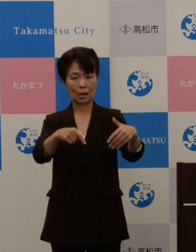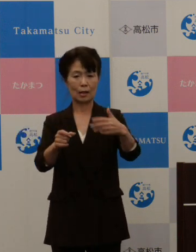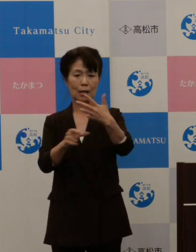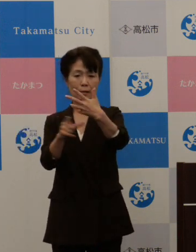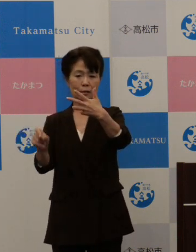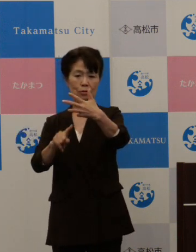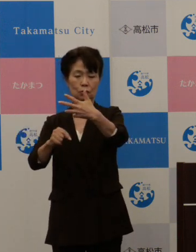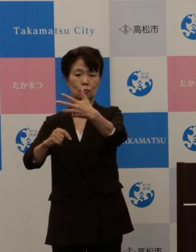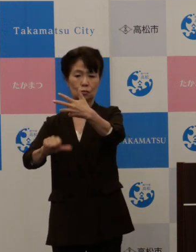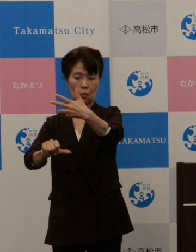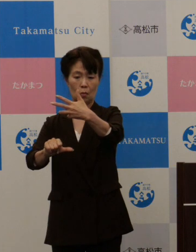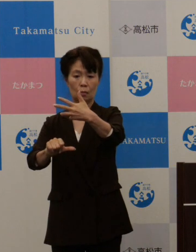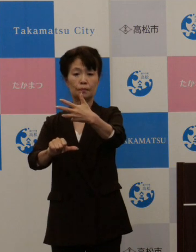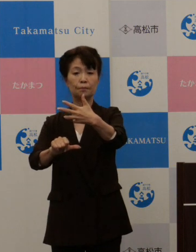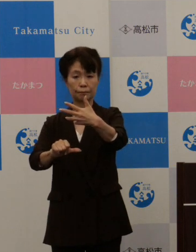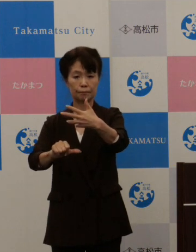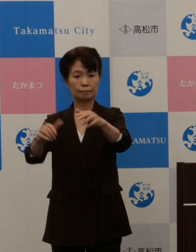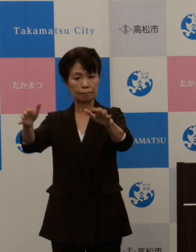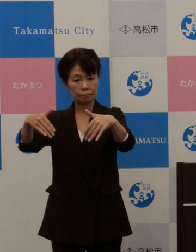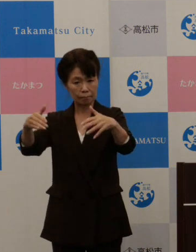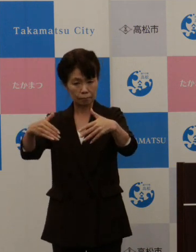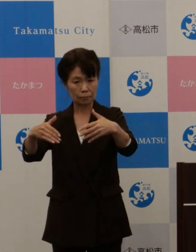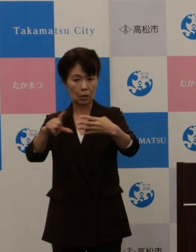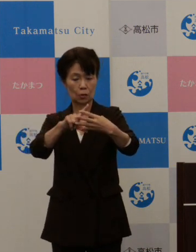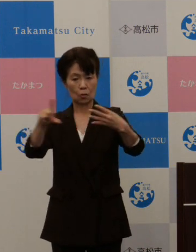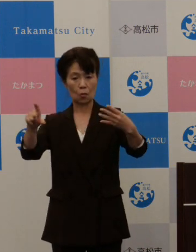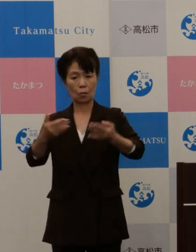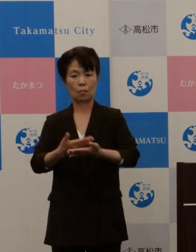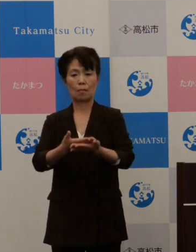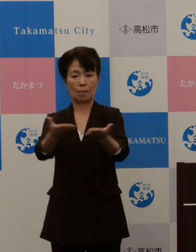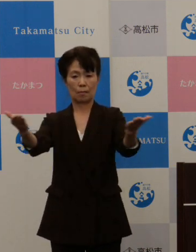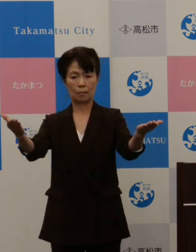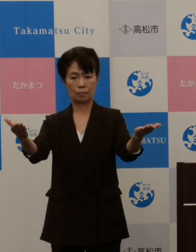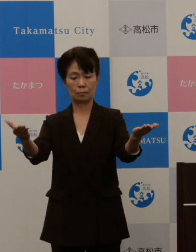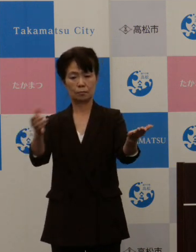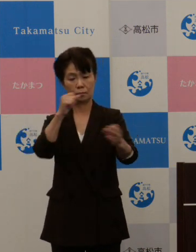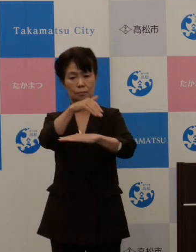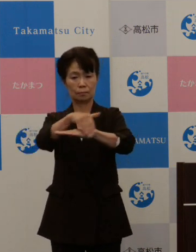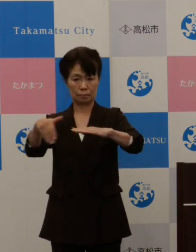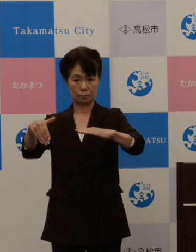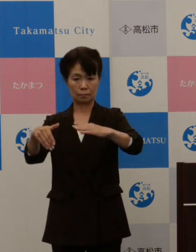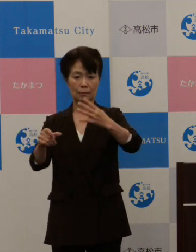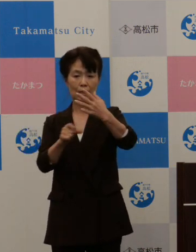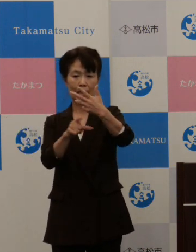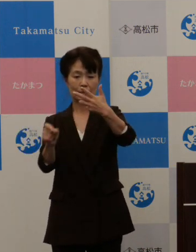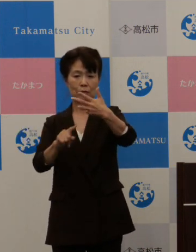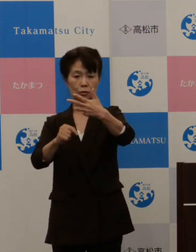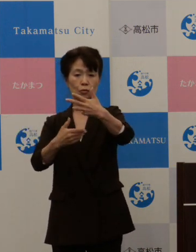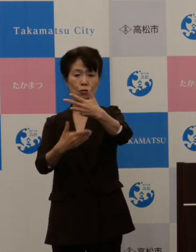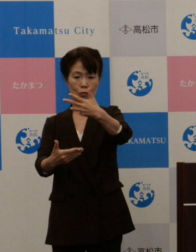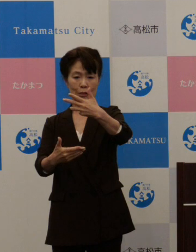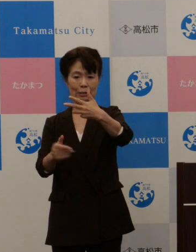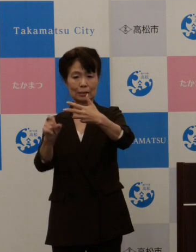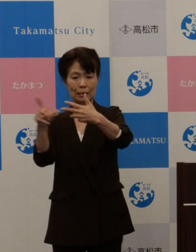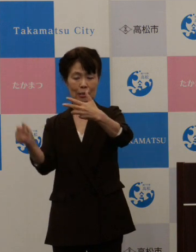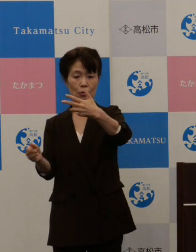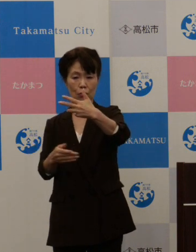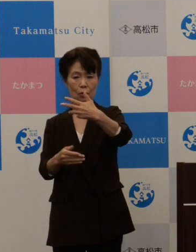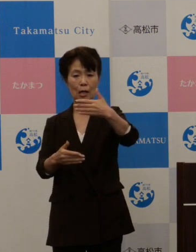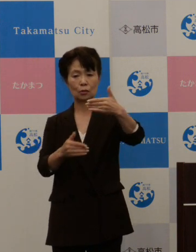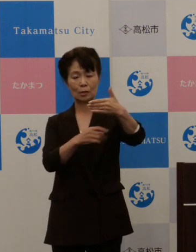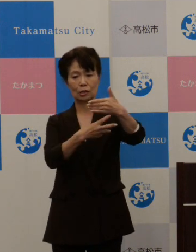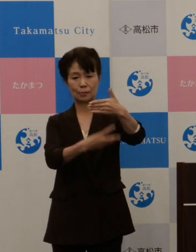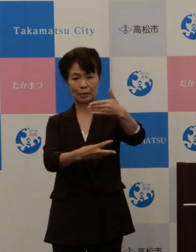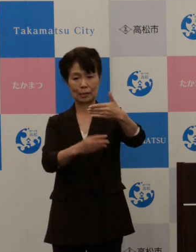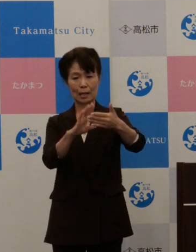8月15日に募集要項の配布を開始をいたしまして、8月19日月曜日から9月6